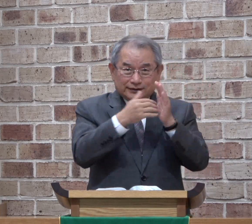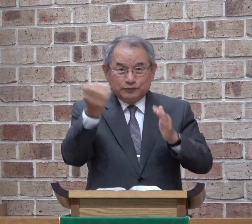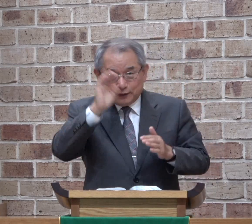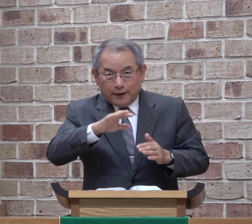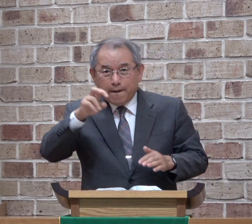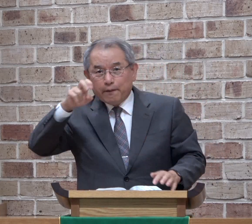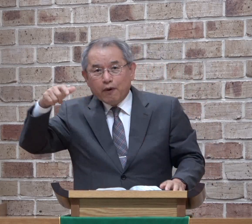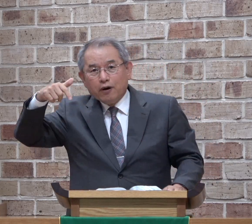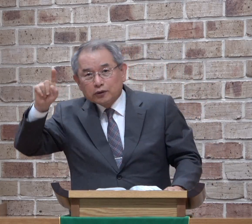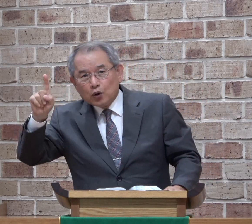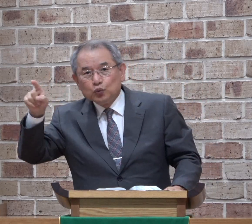마태복음을 읽었지만